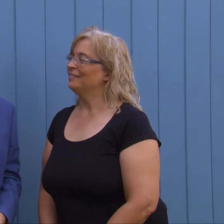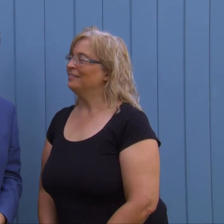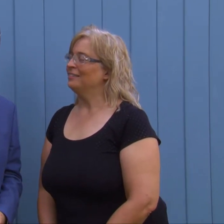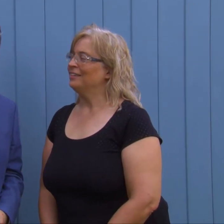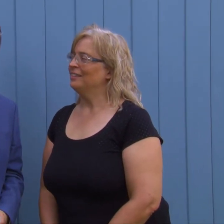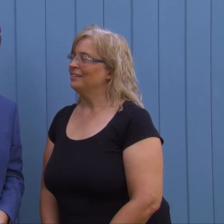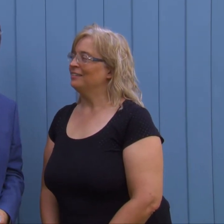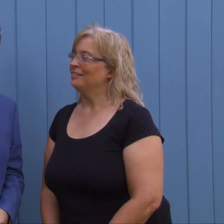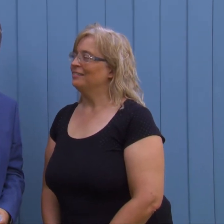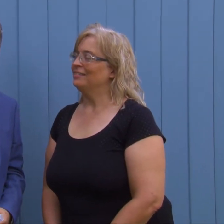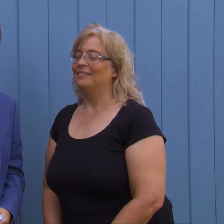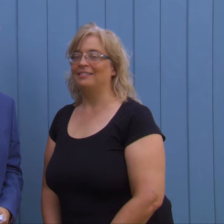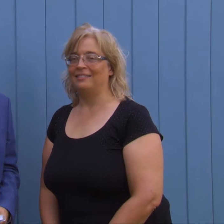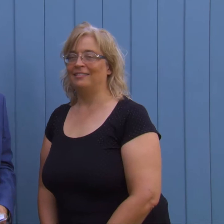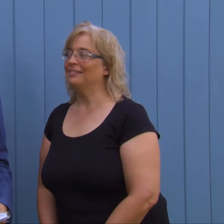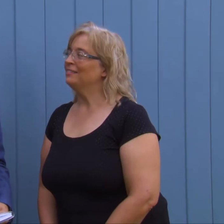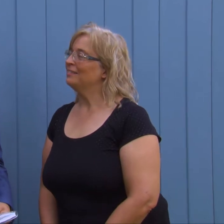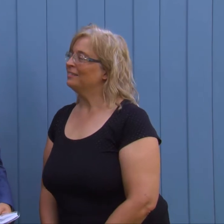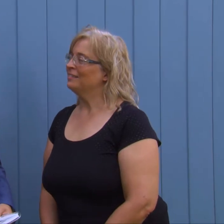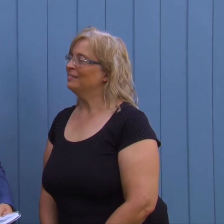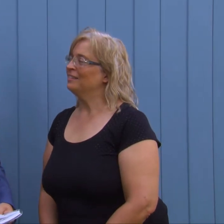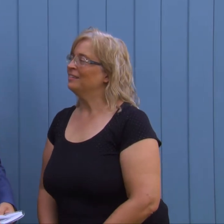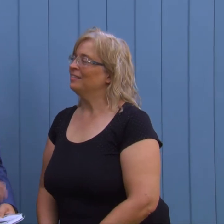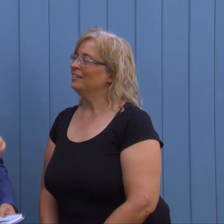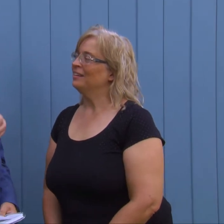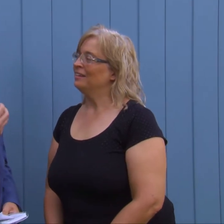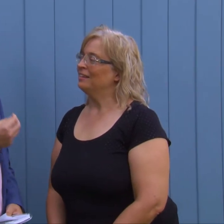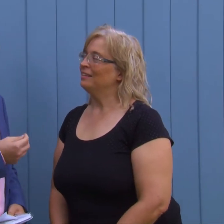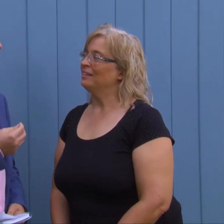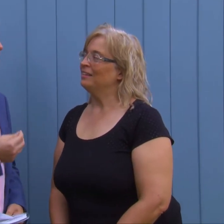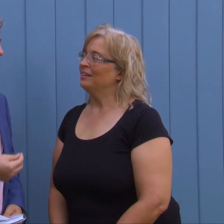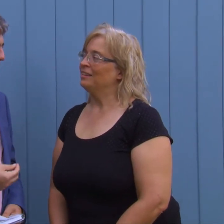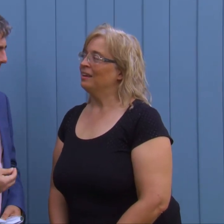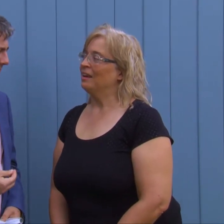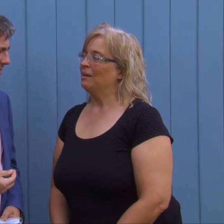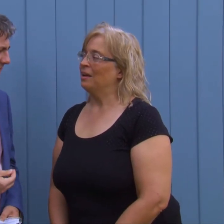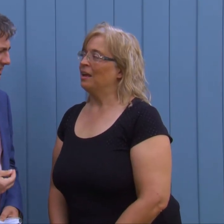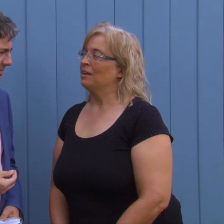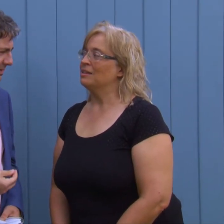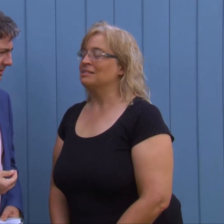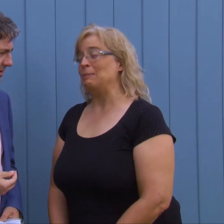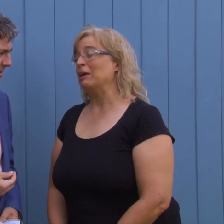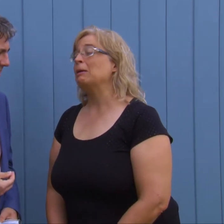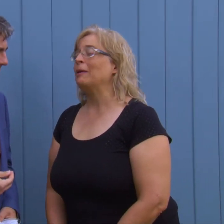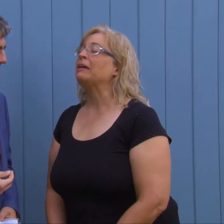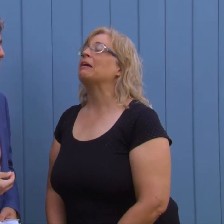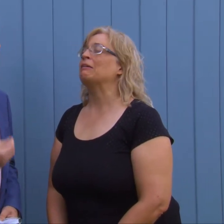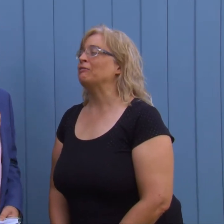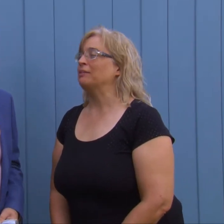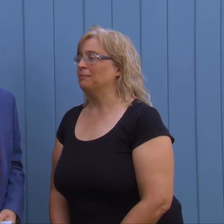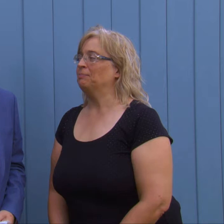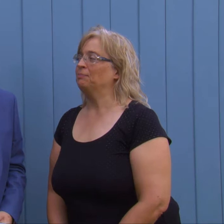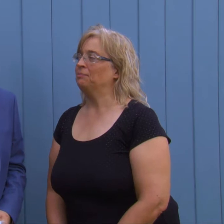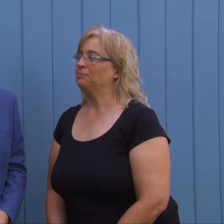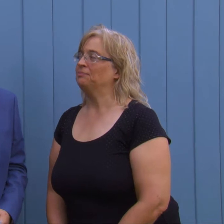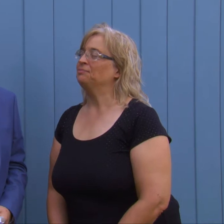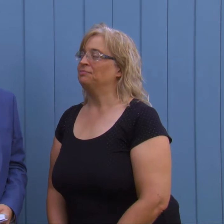à ce 42e Conseil général, la pasteur d'Arles Assomonde, pasteur de l'Église unie Saint-Pierre à Québec, c'est bien ça? Saint-Pierre-et-Pinguet. Saint-Pierre-et-Pinguet à